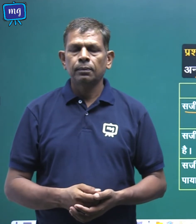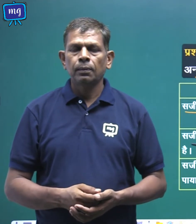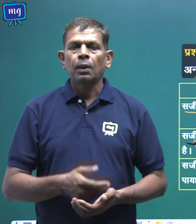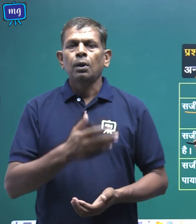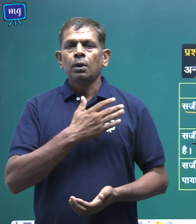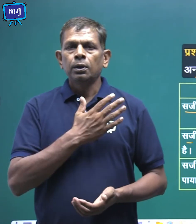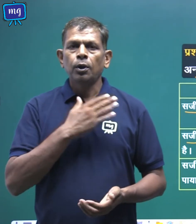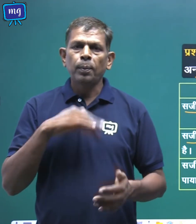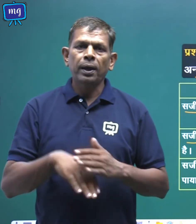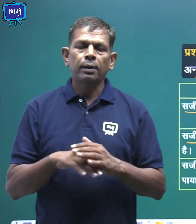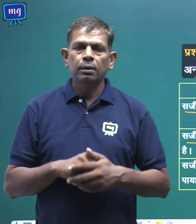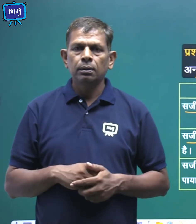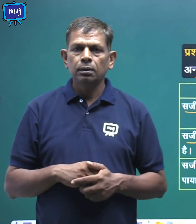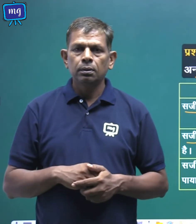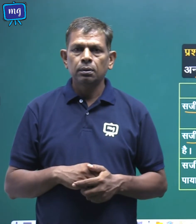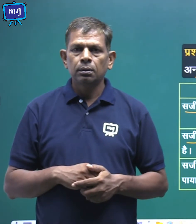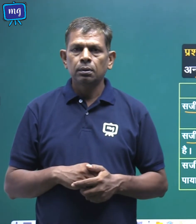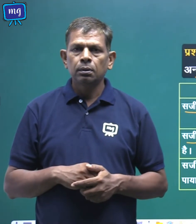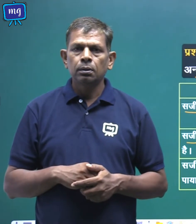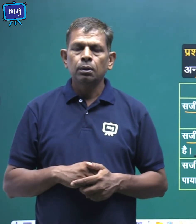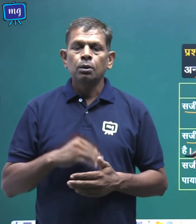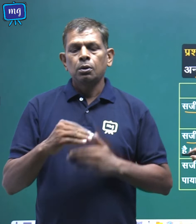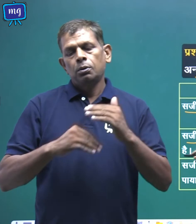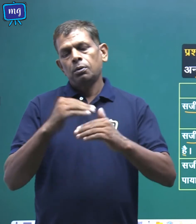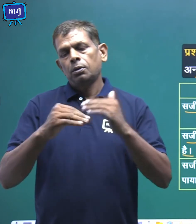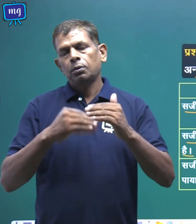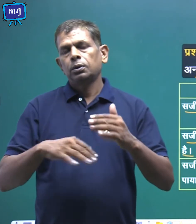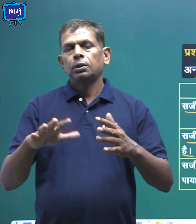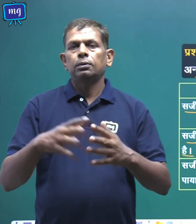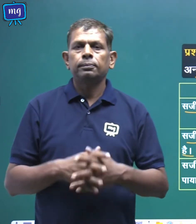सजीव में वृद्धि होती है,